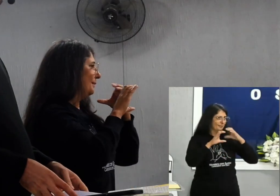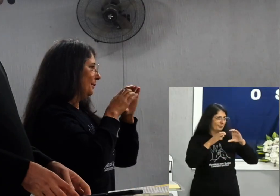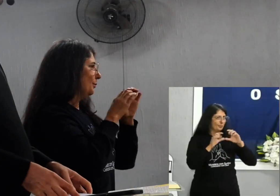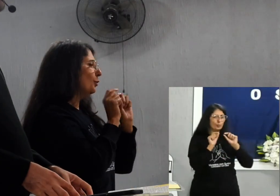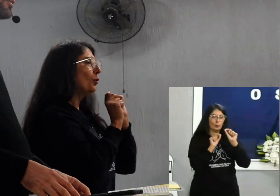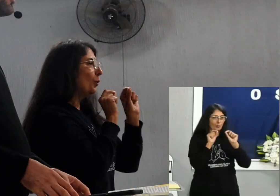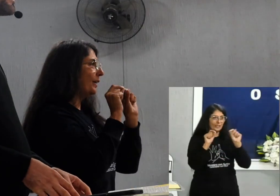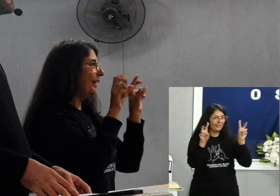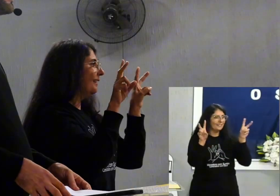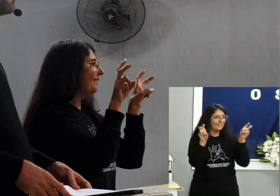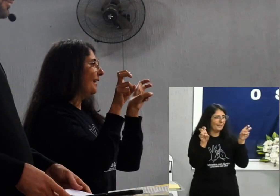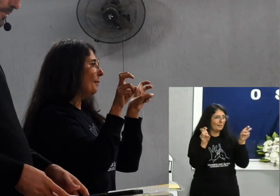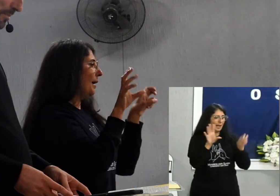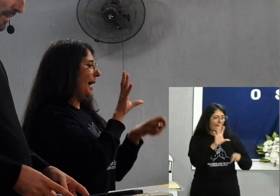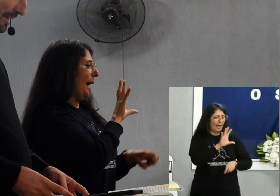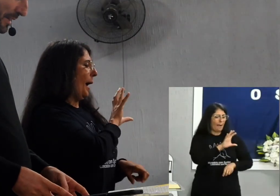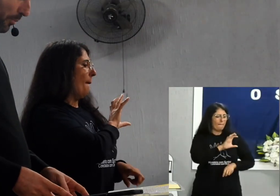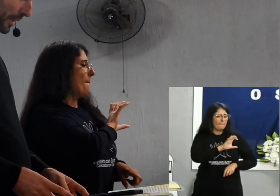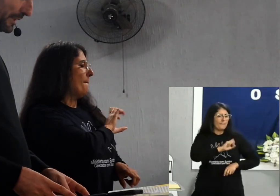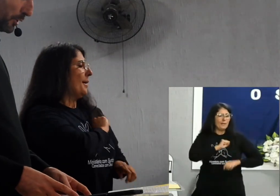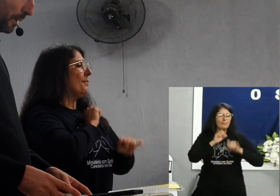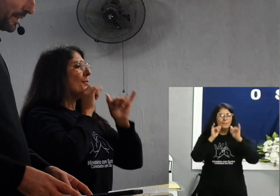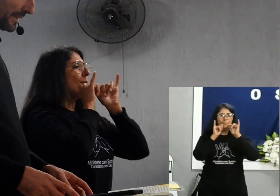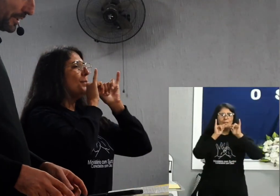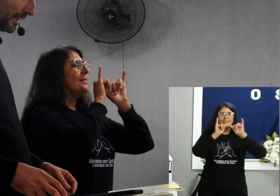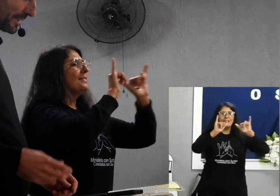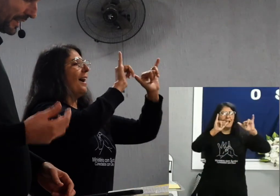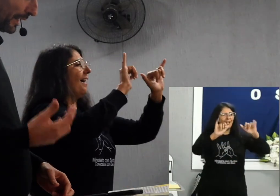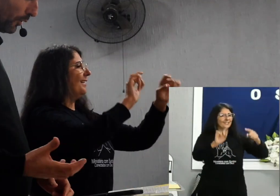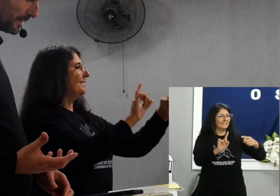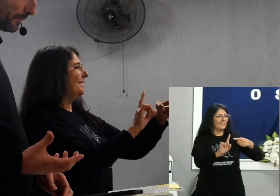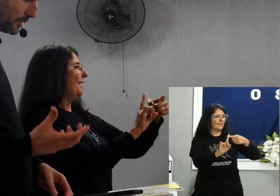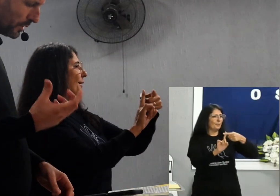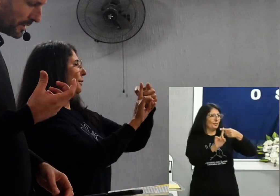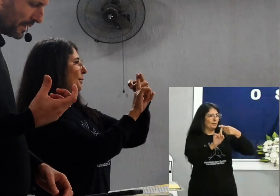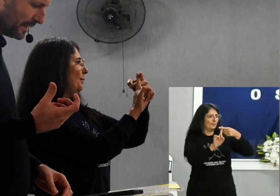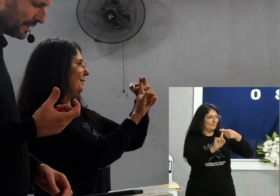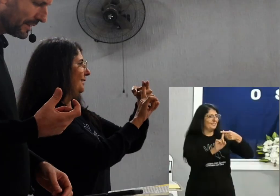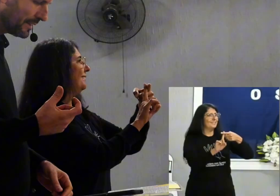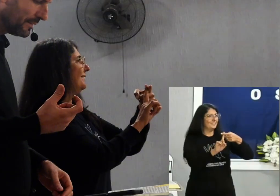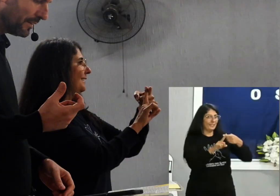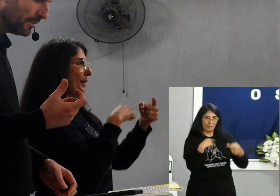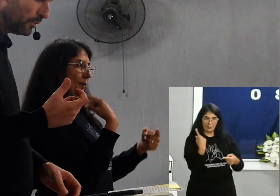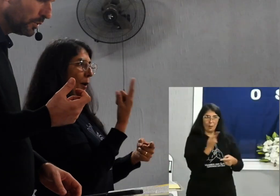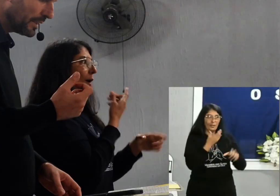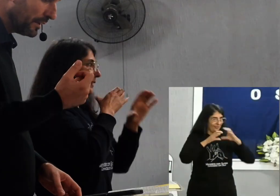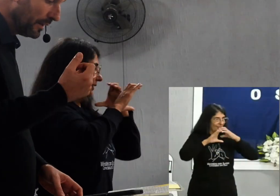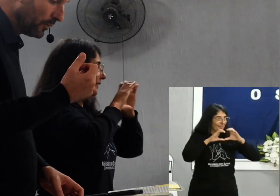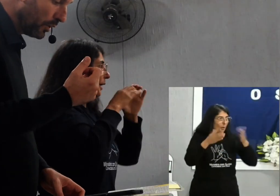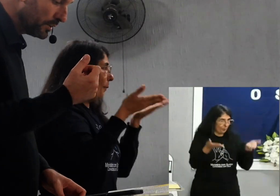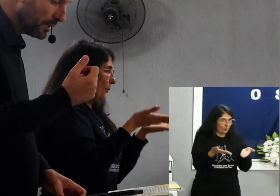cruz. Por isso que nós cantamos. Embora seja uma mensagem escandalosa, mas nós